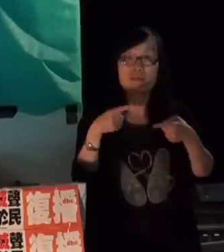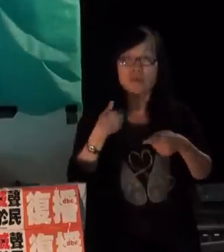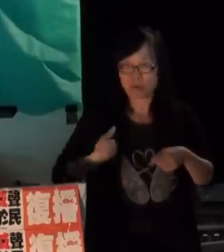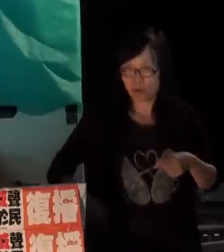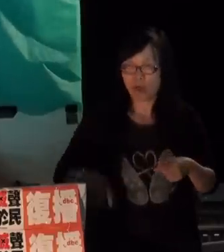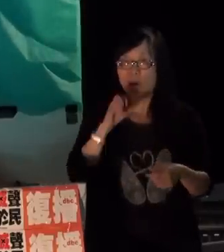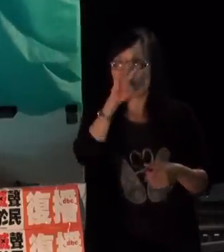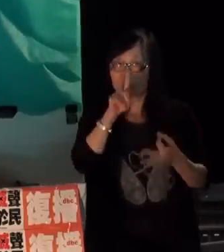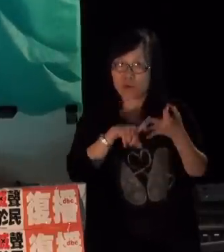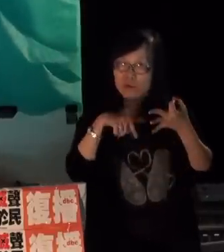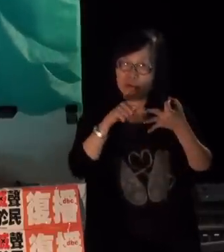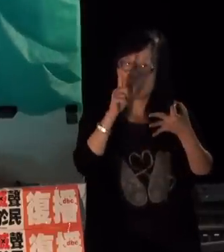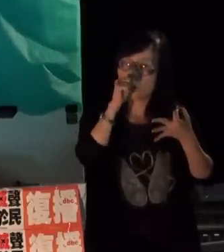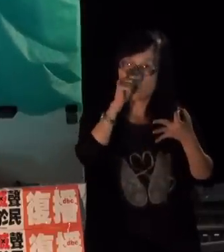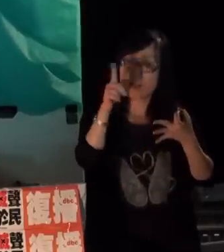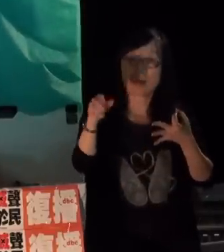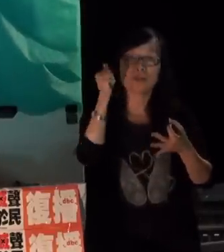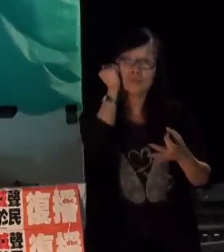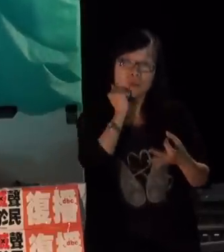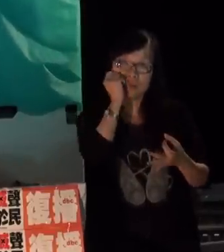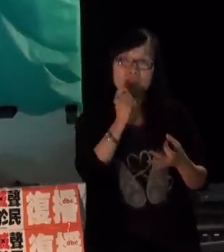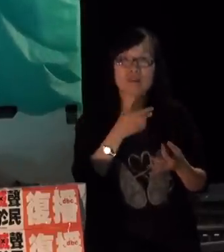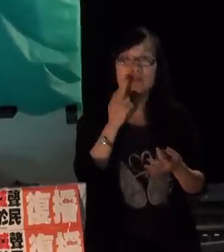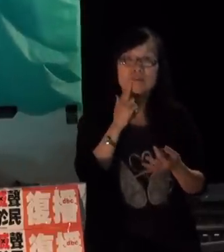講蘇錦良啦，又講個長者生活津貼啦，